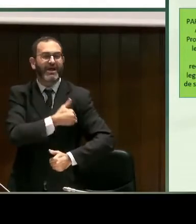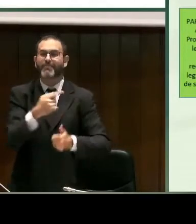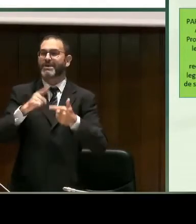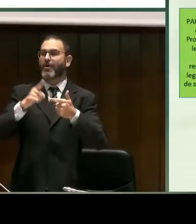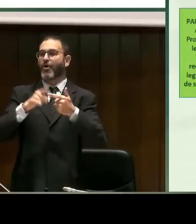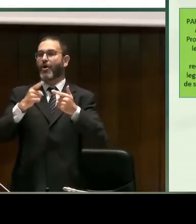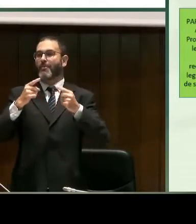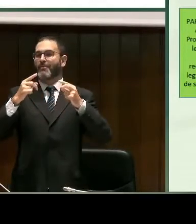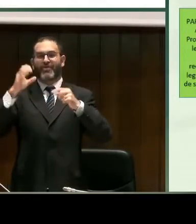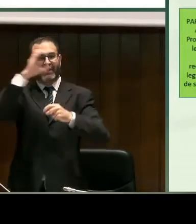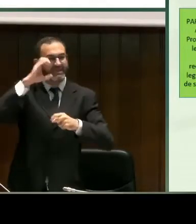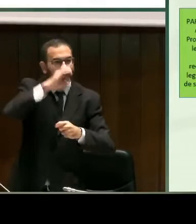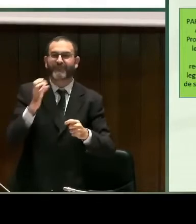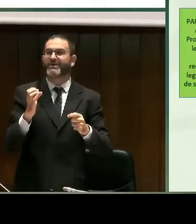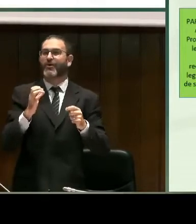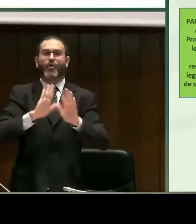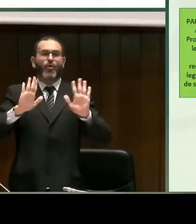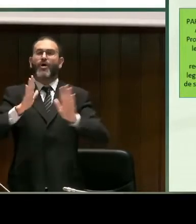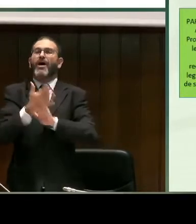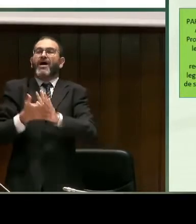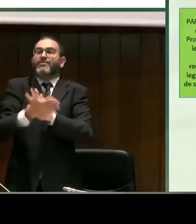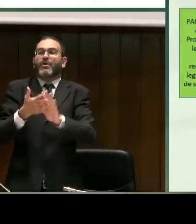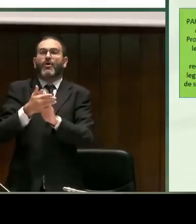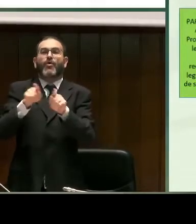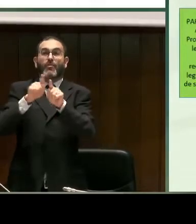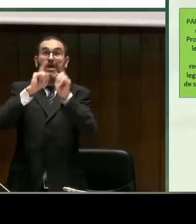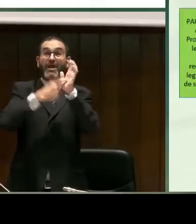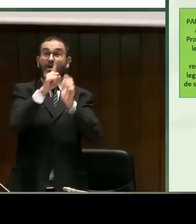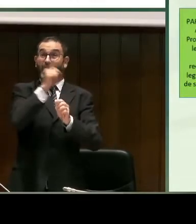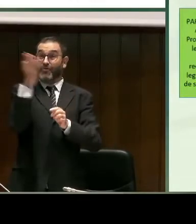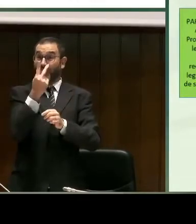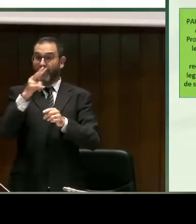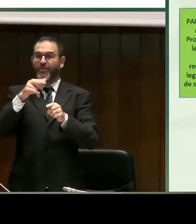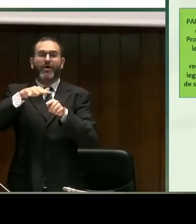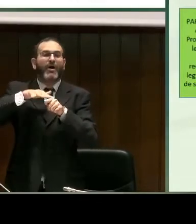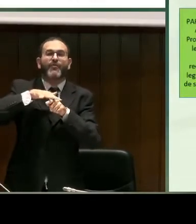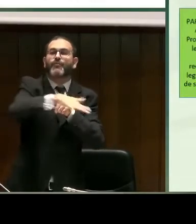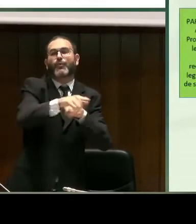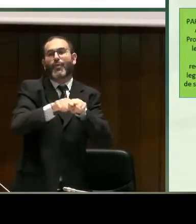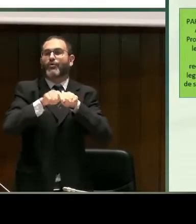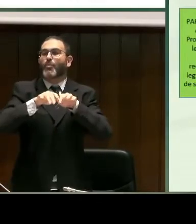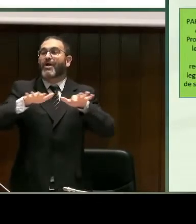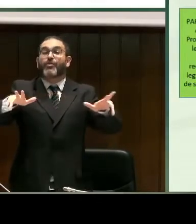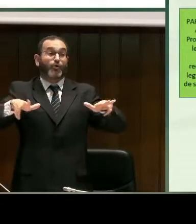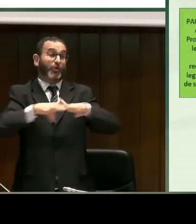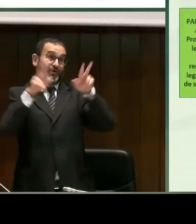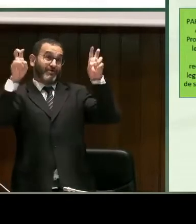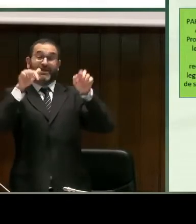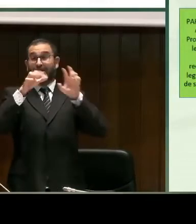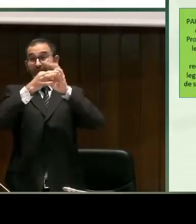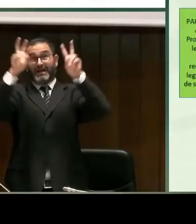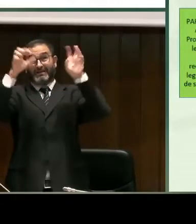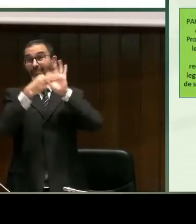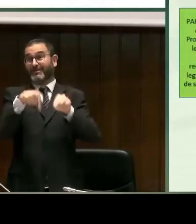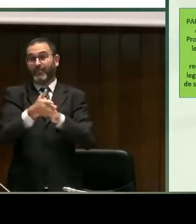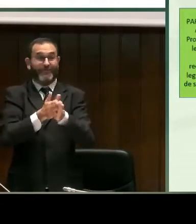técnico y político, no desde el punto de vista académico ni científico, sino que me voy a ceñir al impacto que ha tenido